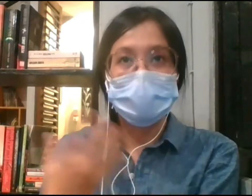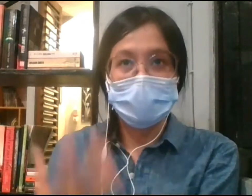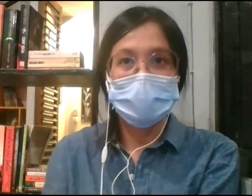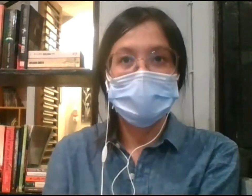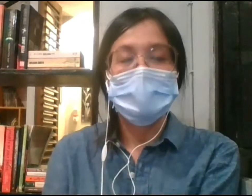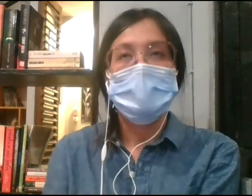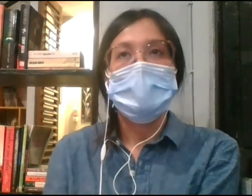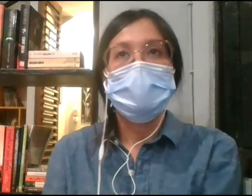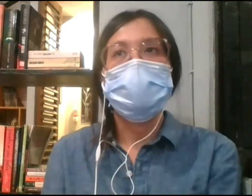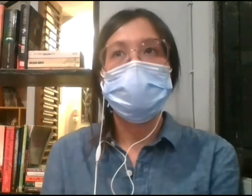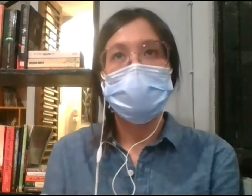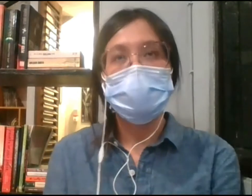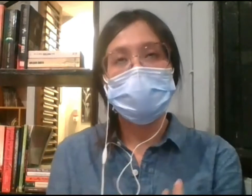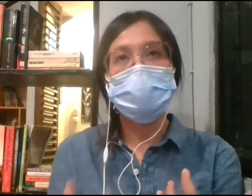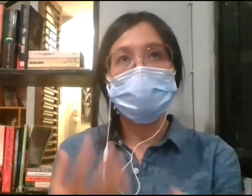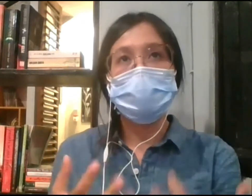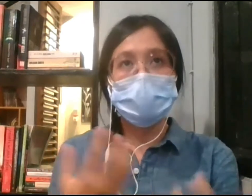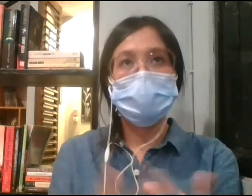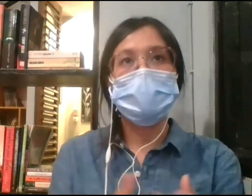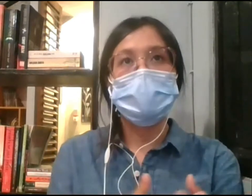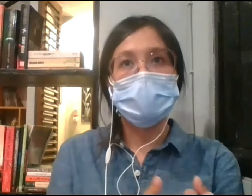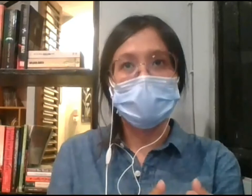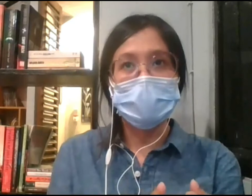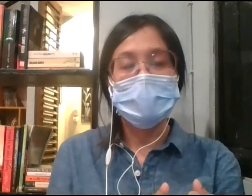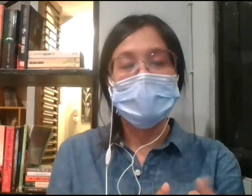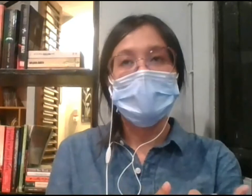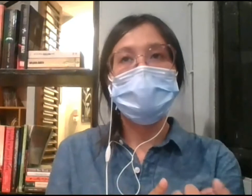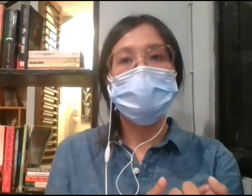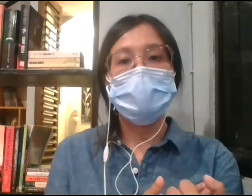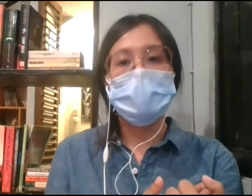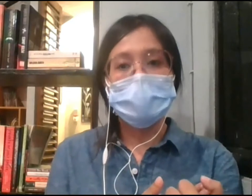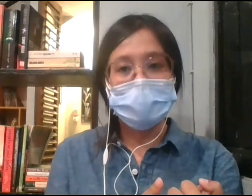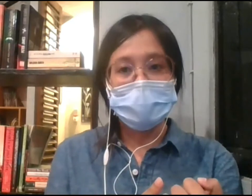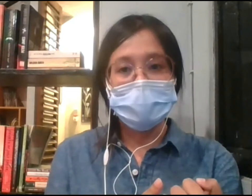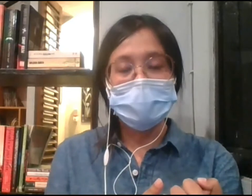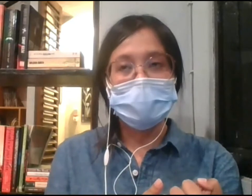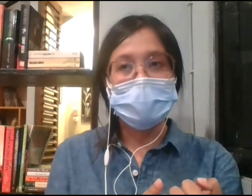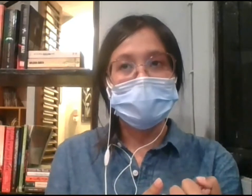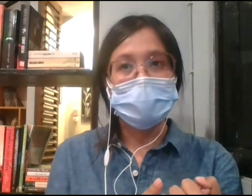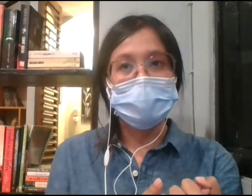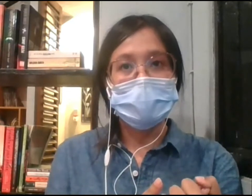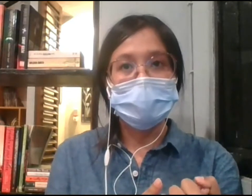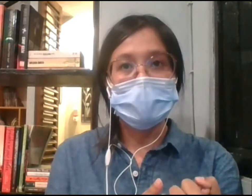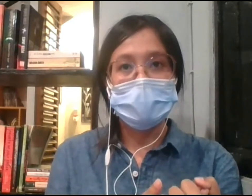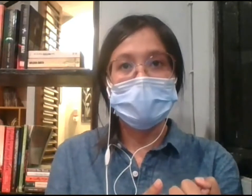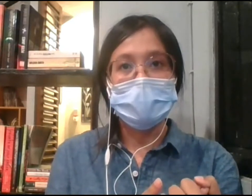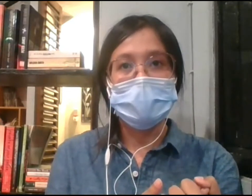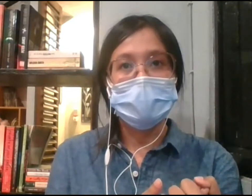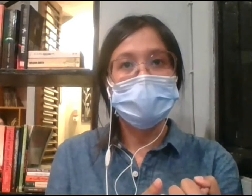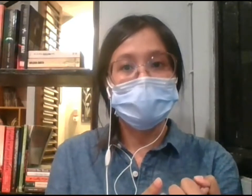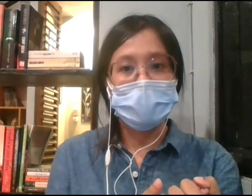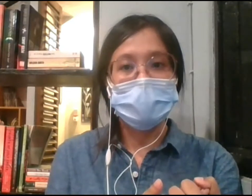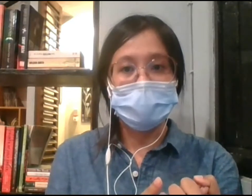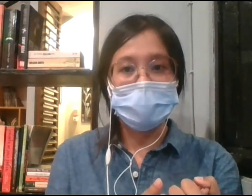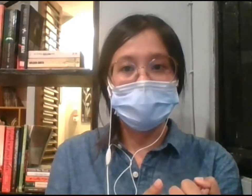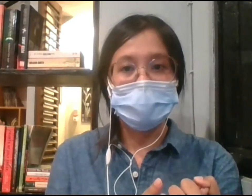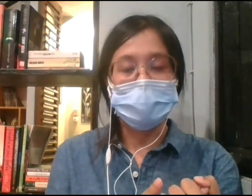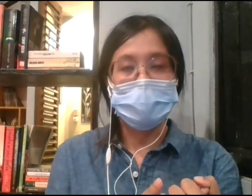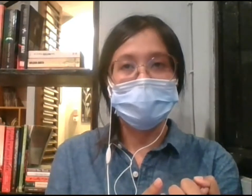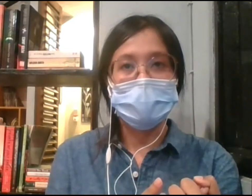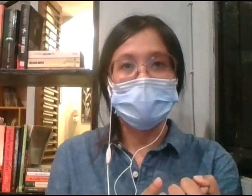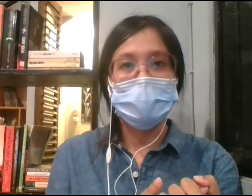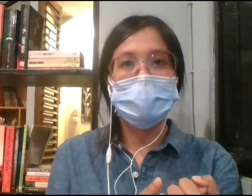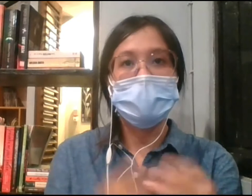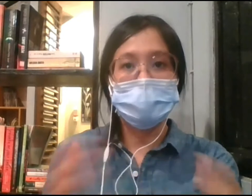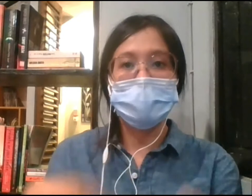membuat orang untuk ikut tergerak, itu juga menjadi salah satu ciri feature yang human interest gitu